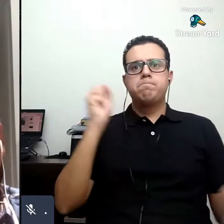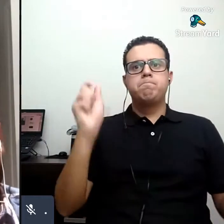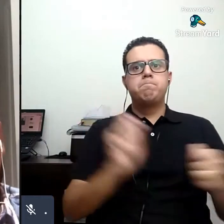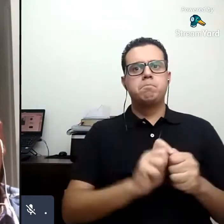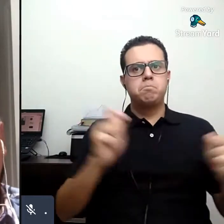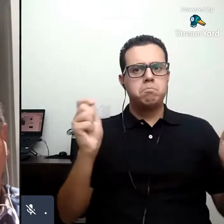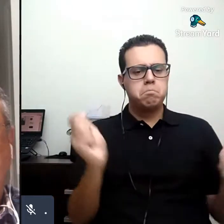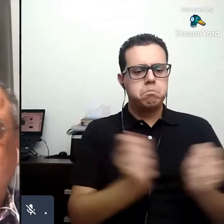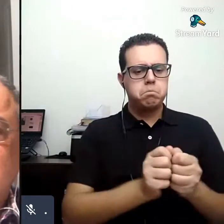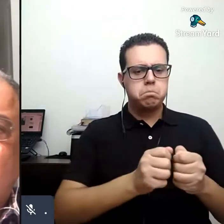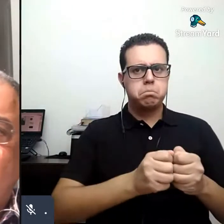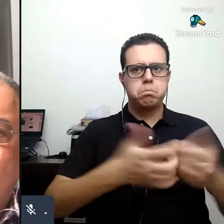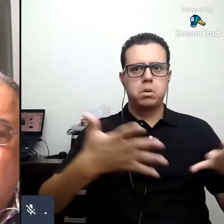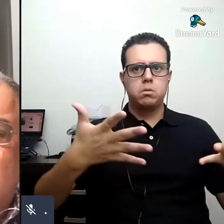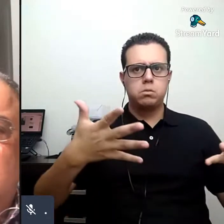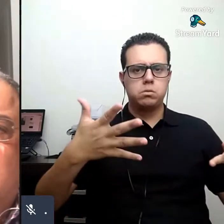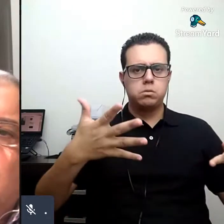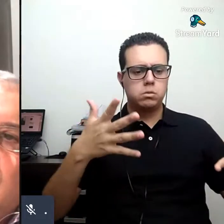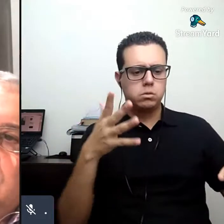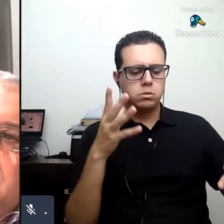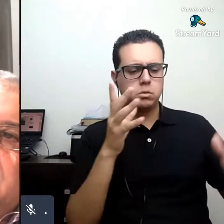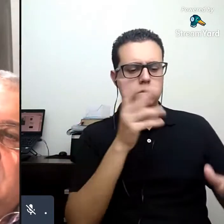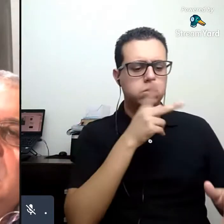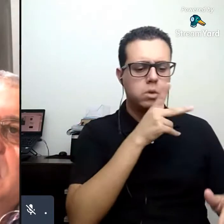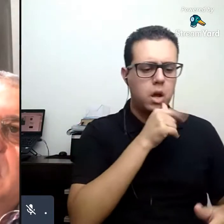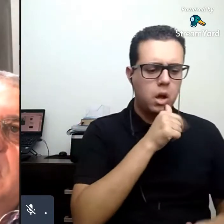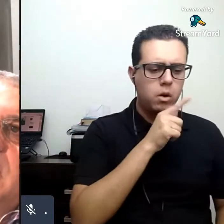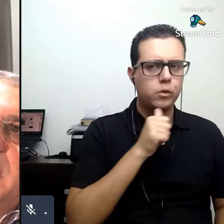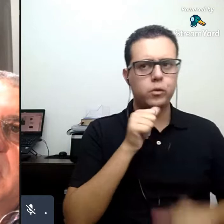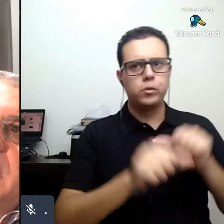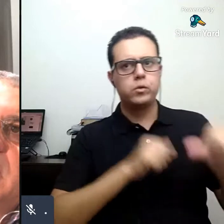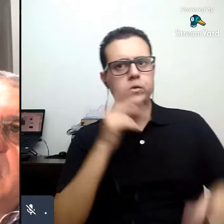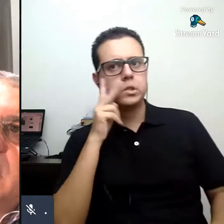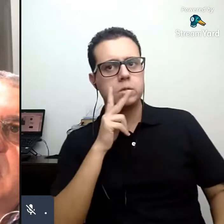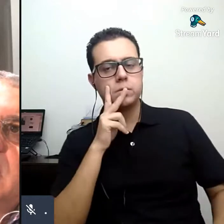água para vinho. Quando eu olho aqui,